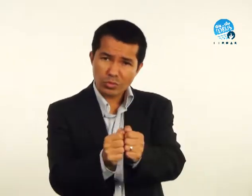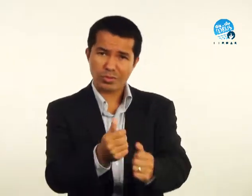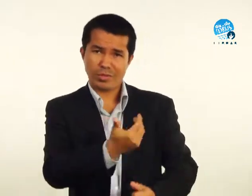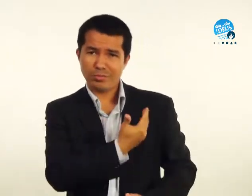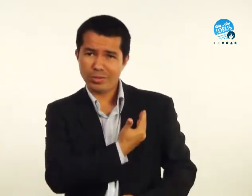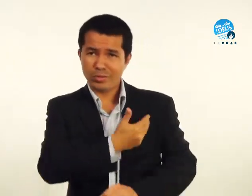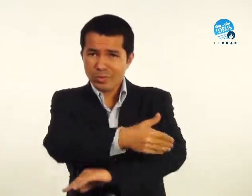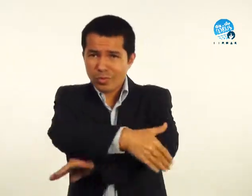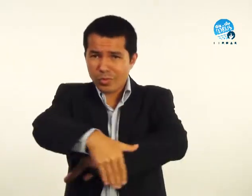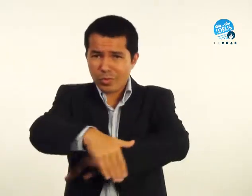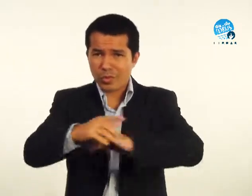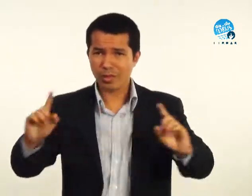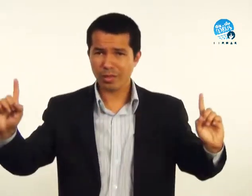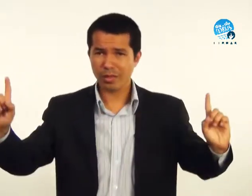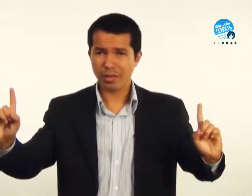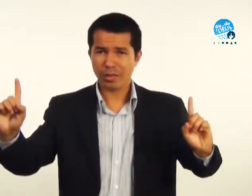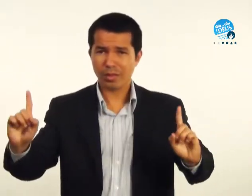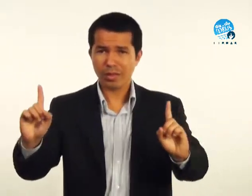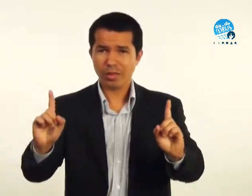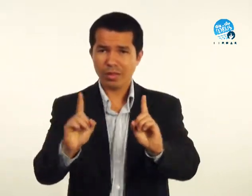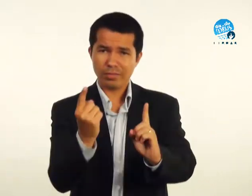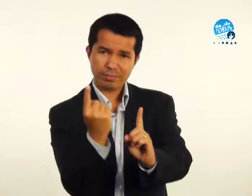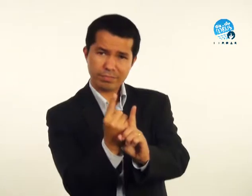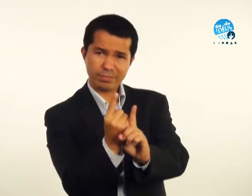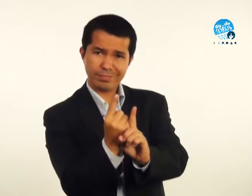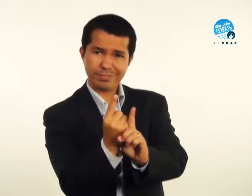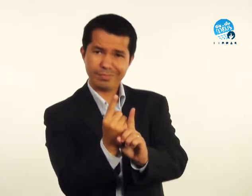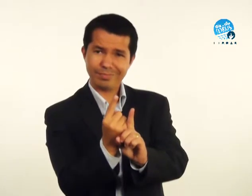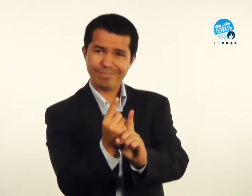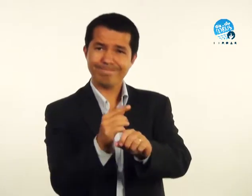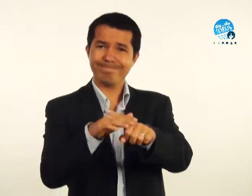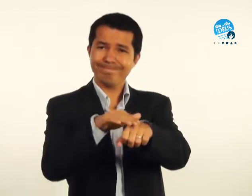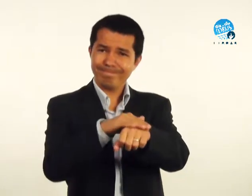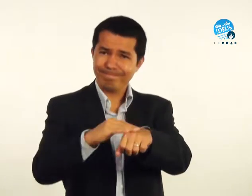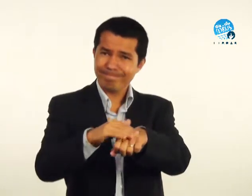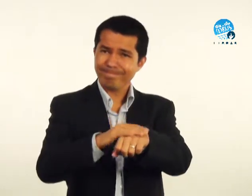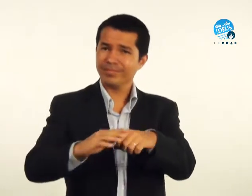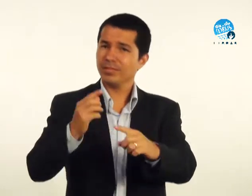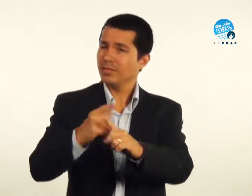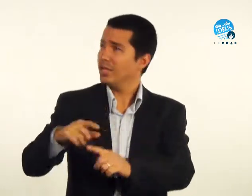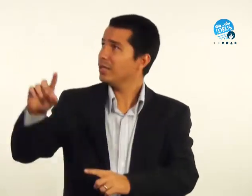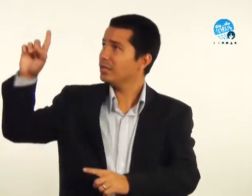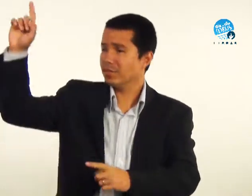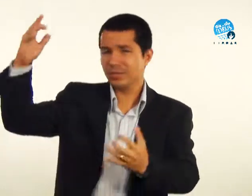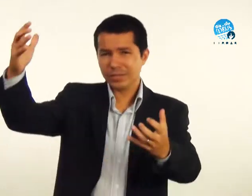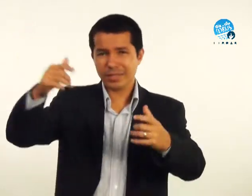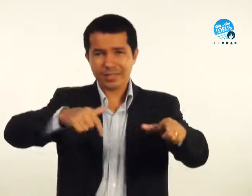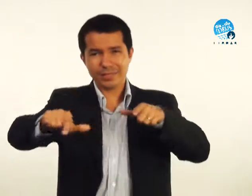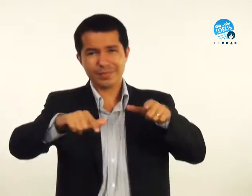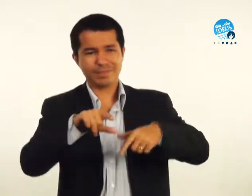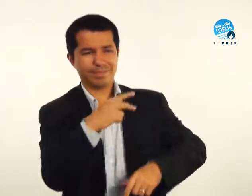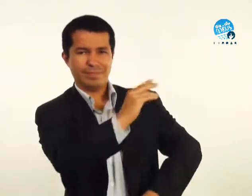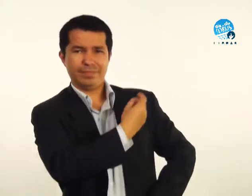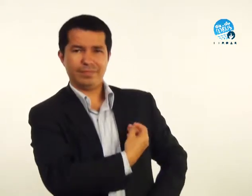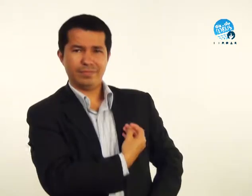Colocando um amigo da infância dela no meio da rua, na mesma rua, naquele mesmo dia. E aquilo não